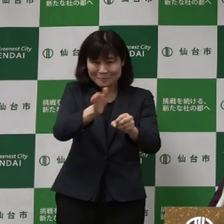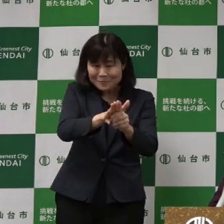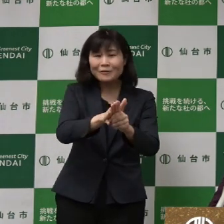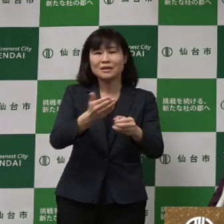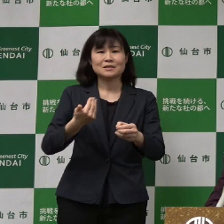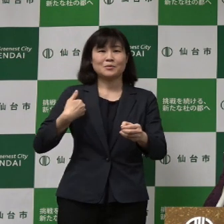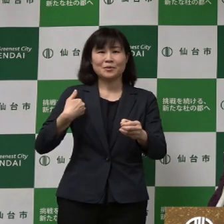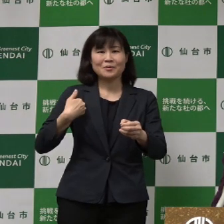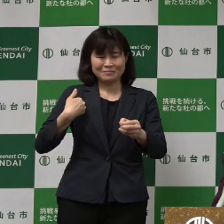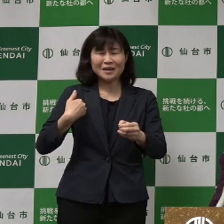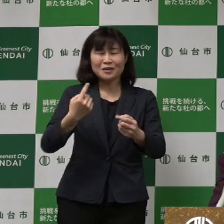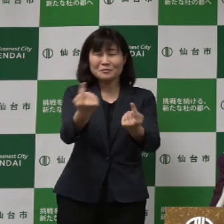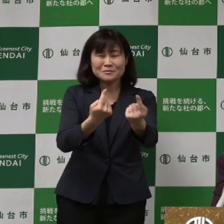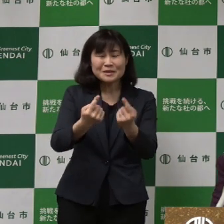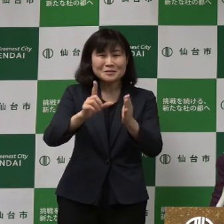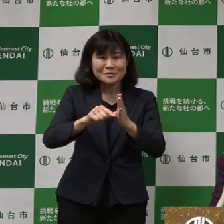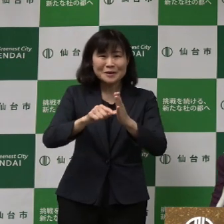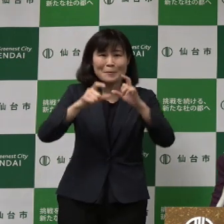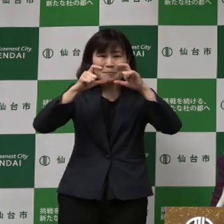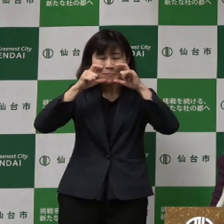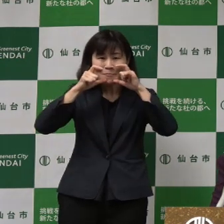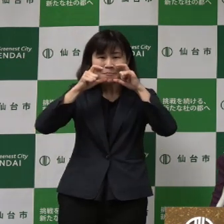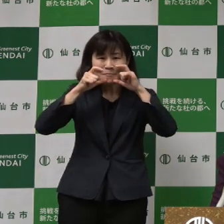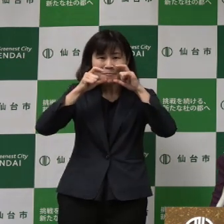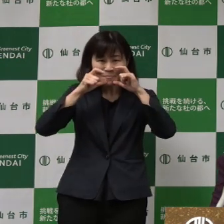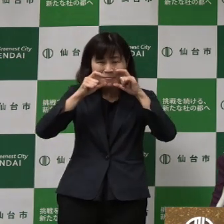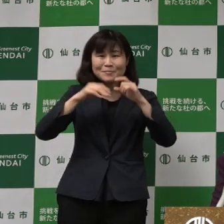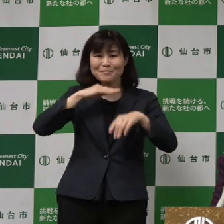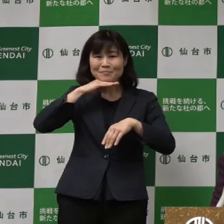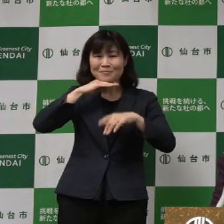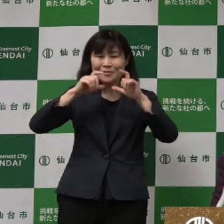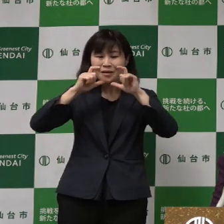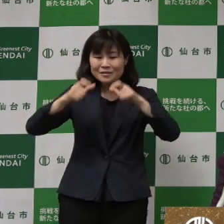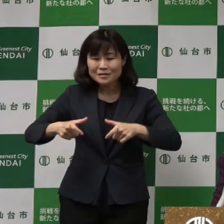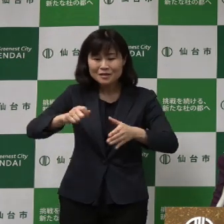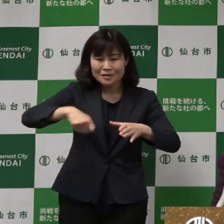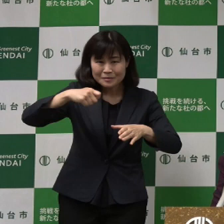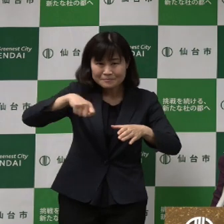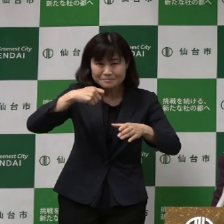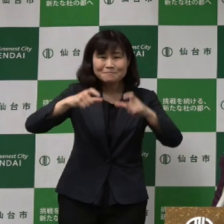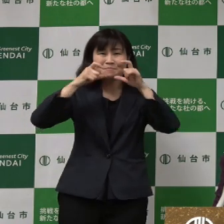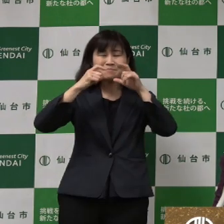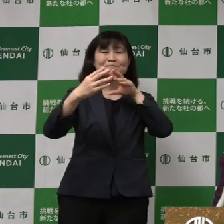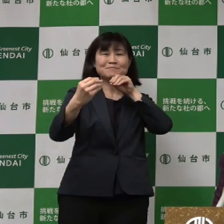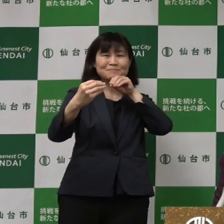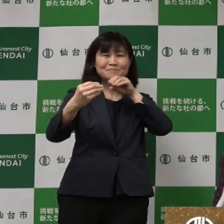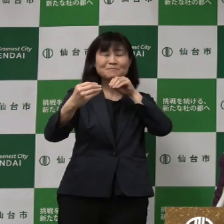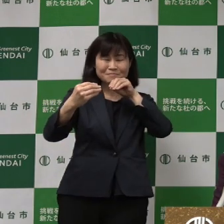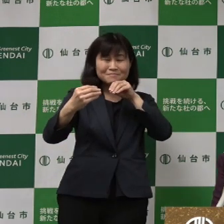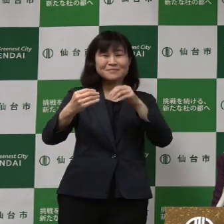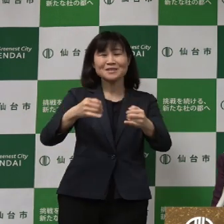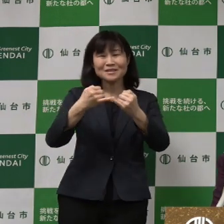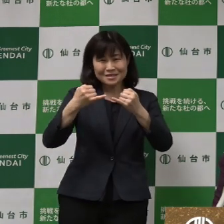るを得ませんけれども、お話しするときにはマスクを着用して、ぜひ食事などにも出